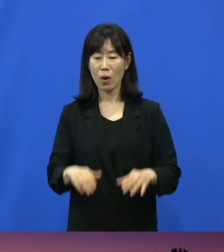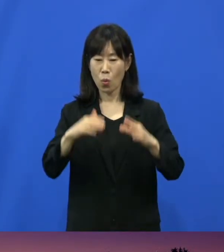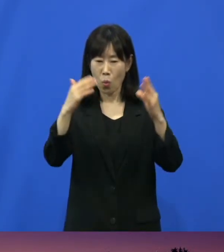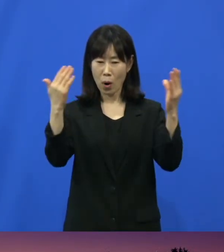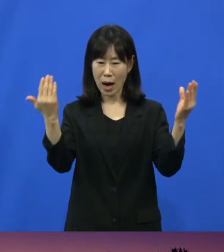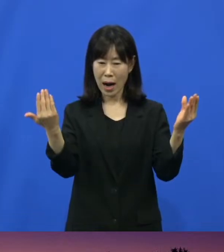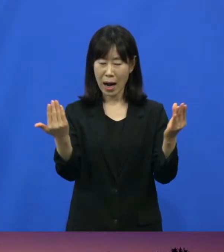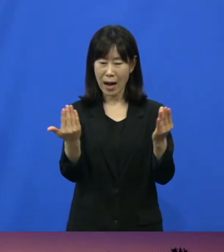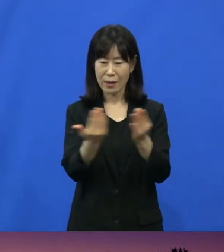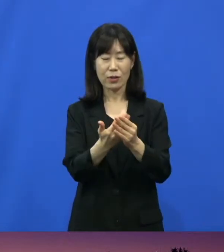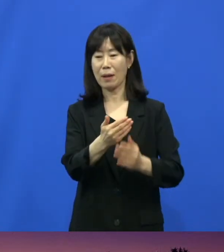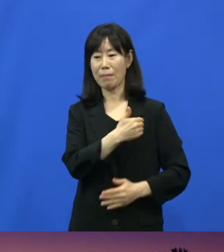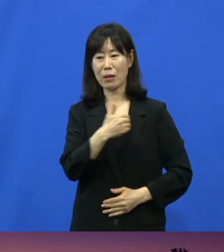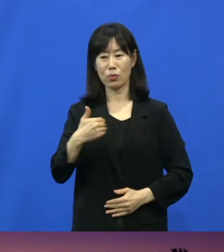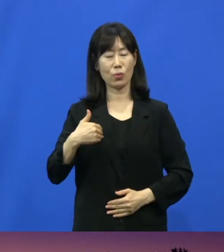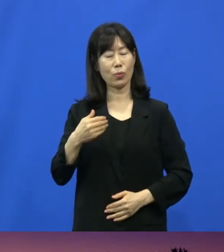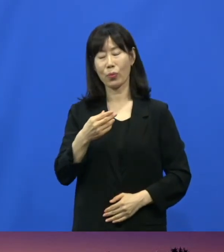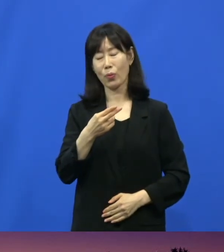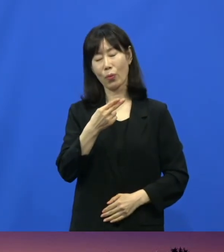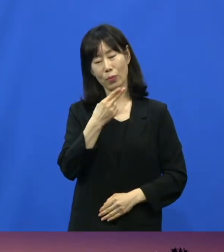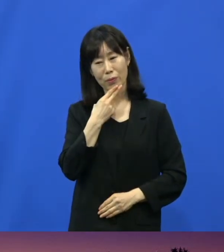하는데 그게